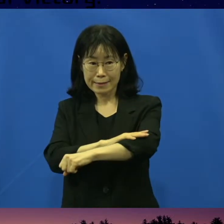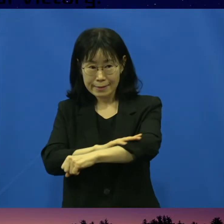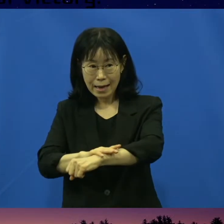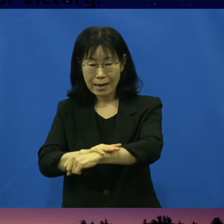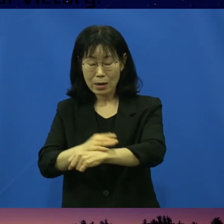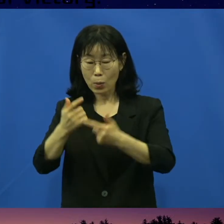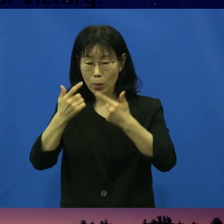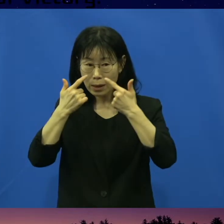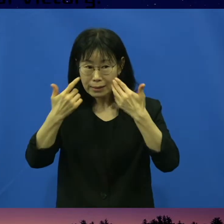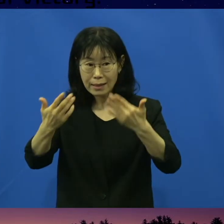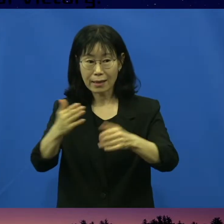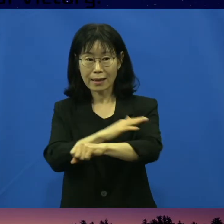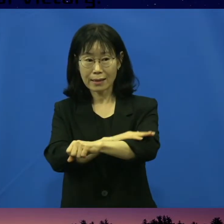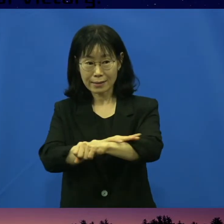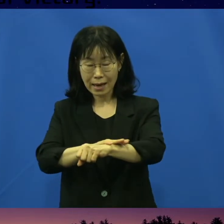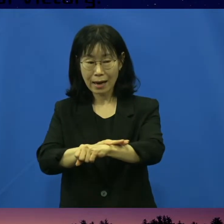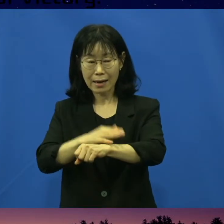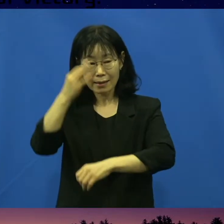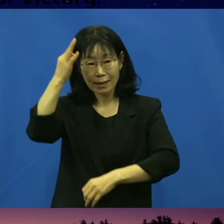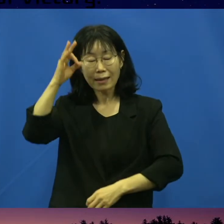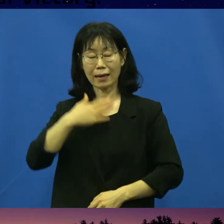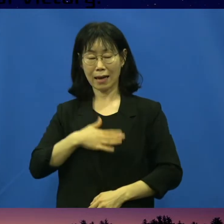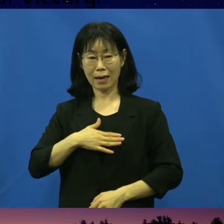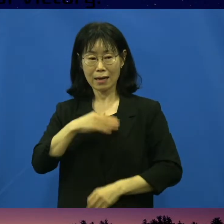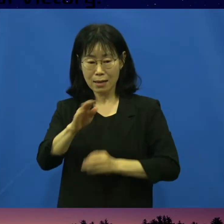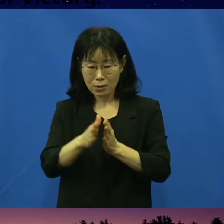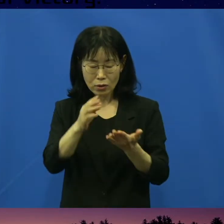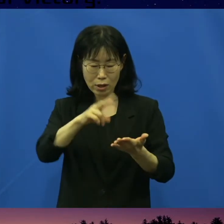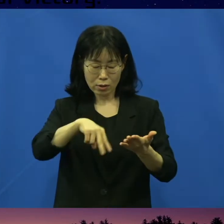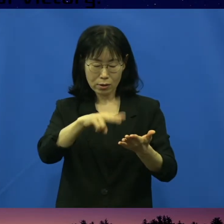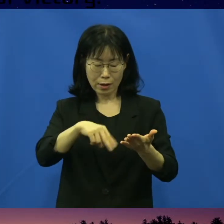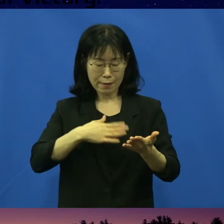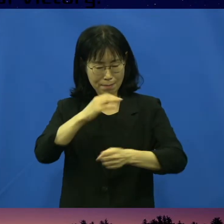자신이 원하는 대로 적용하는 거예요. 성경을 자의적으로 해석하는 거예요.